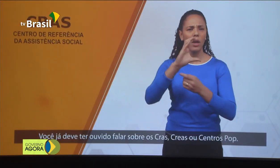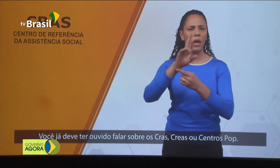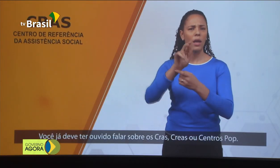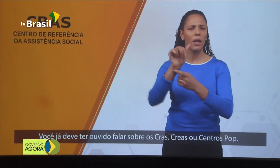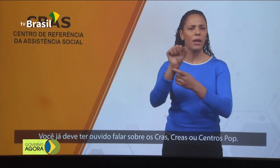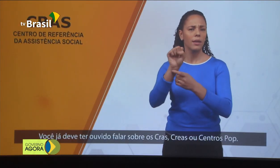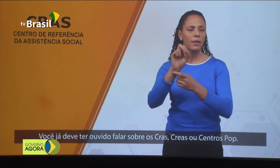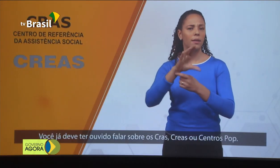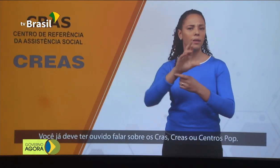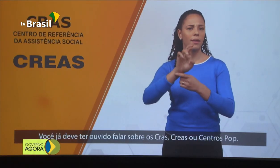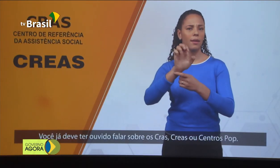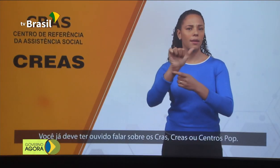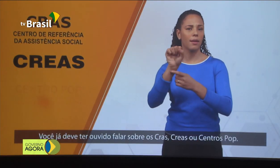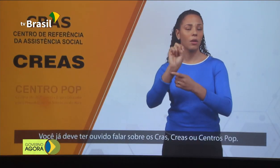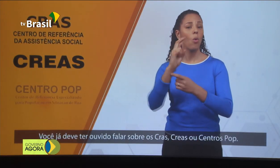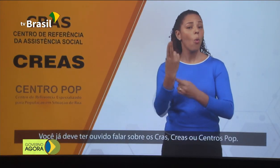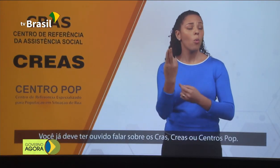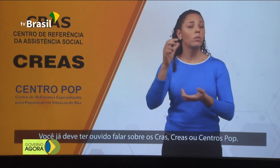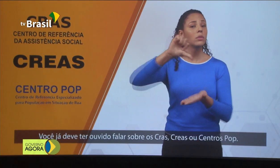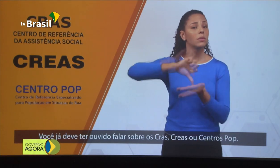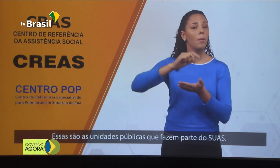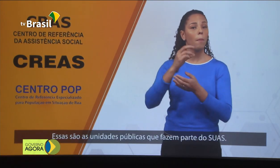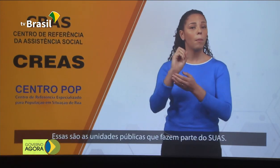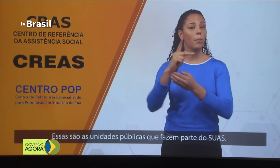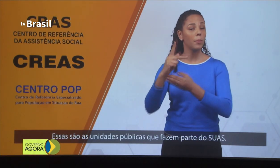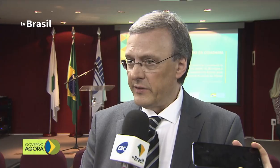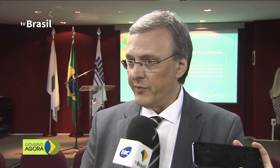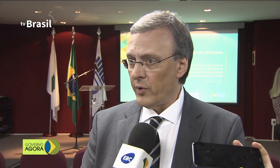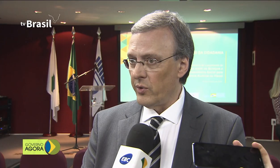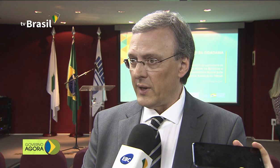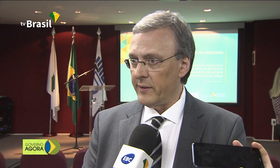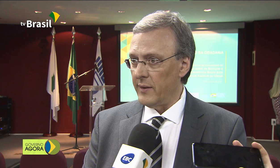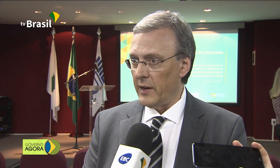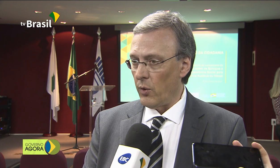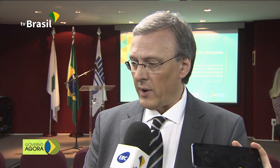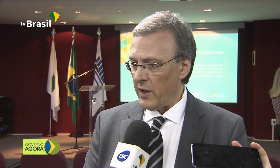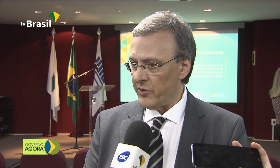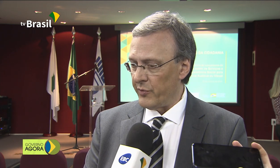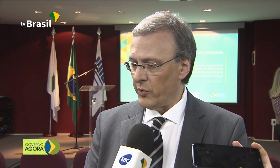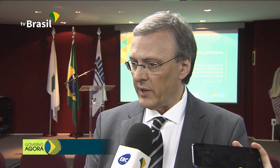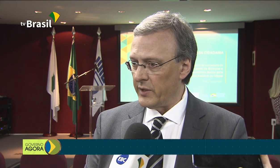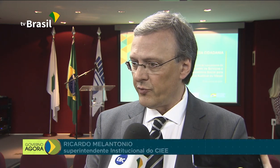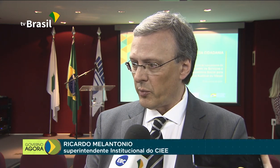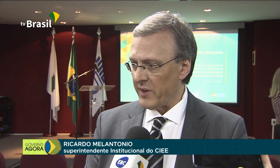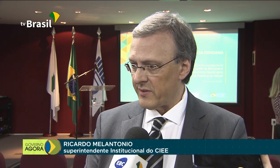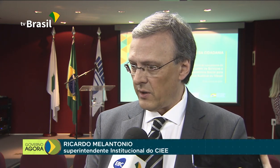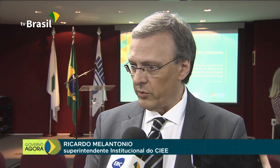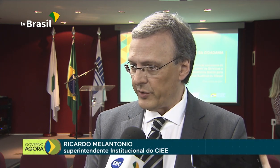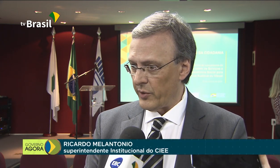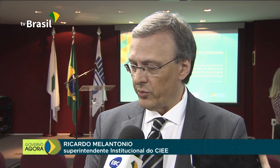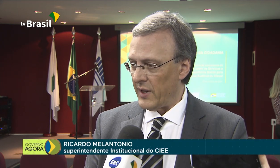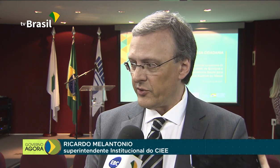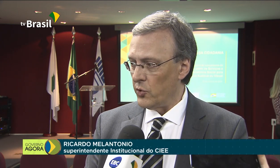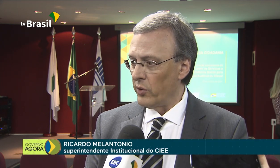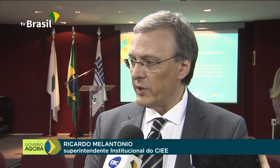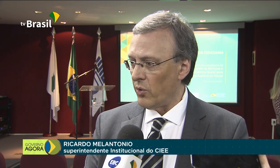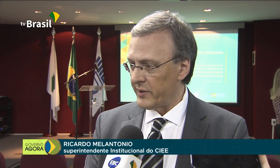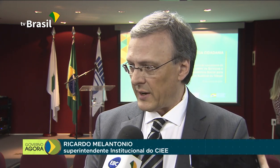direitos e benefícios da política de assistência social dificuldades da linguagem dificuldade de informação dificuldade de onde